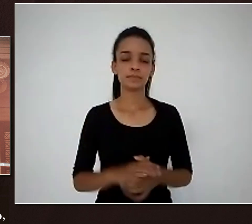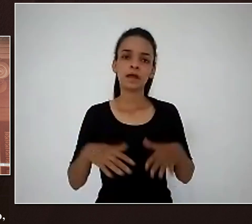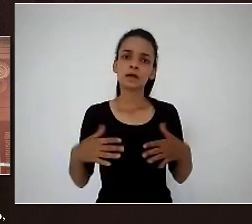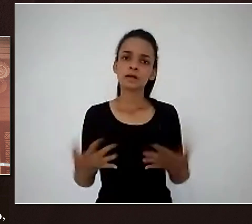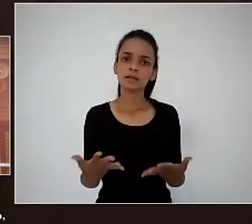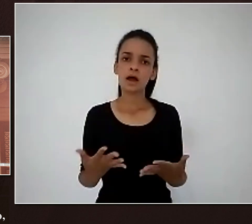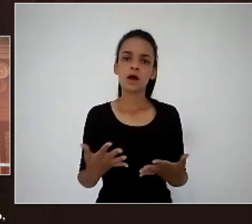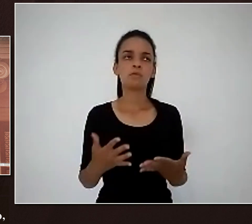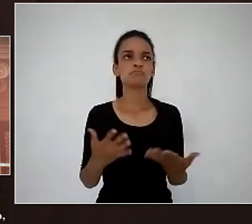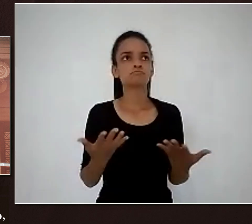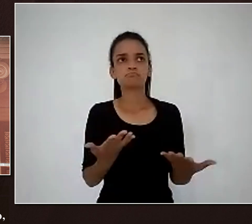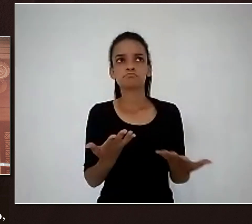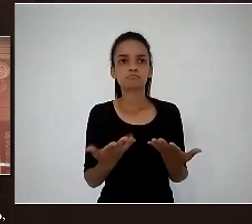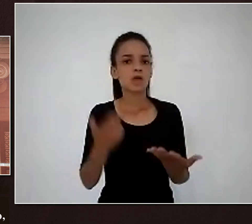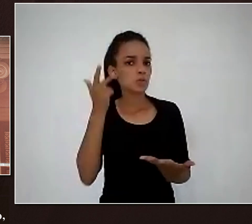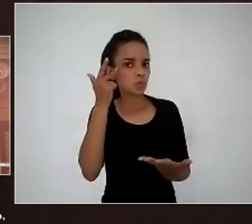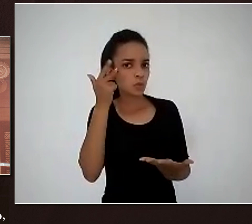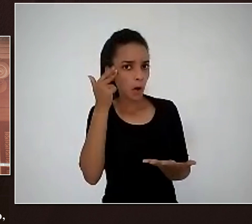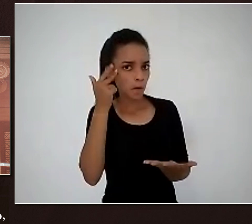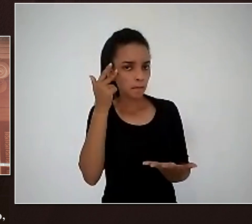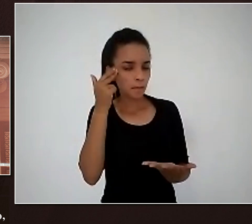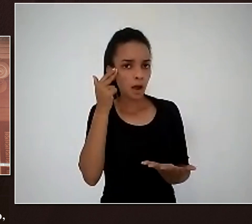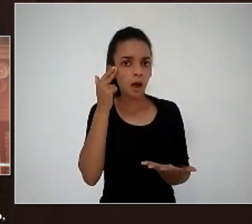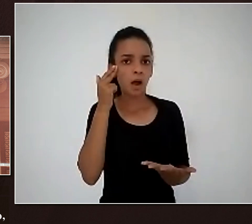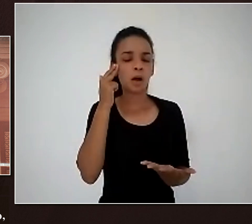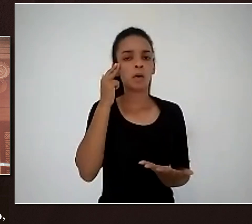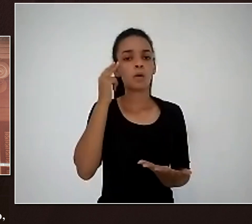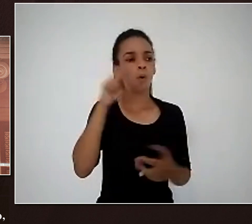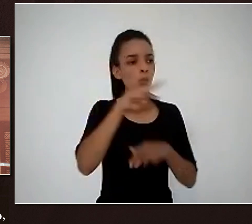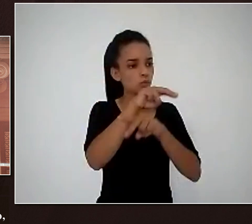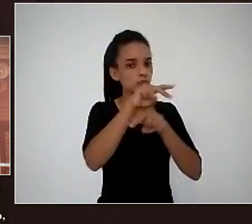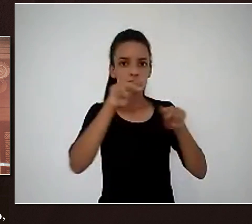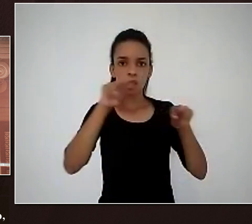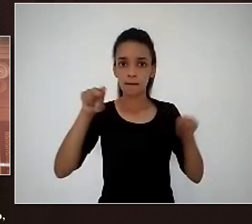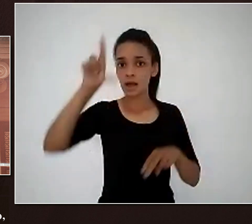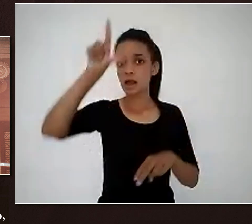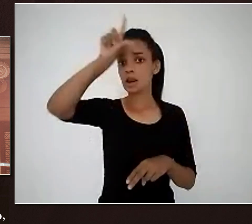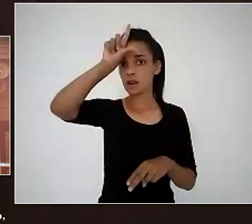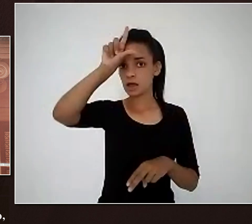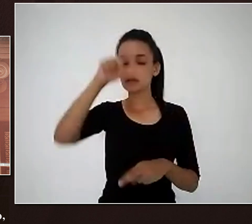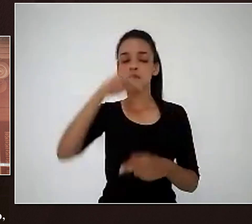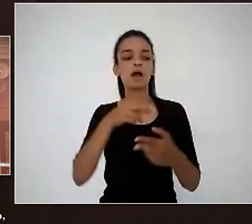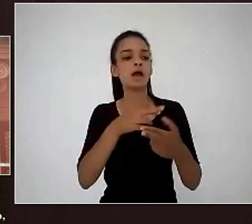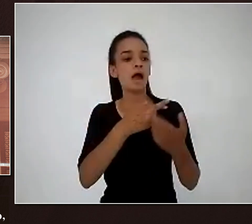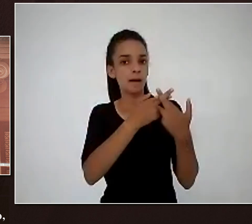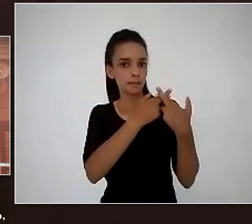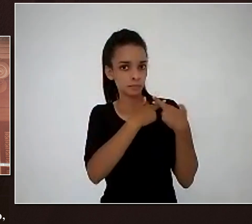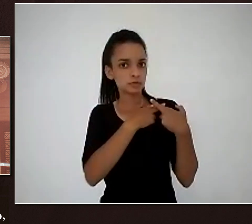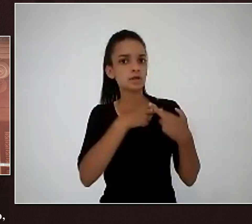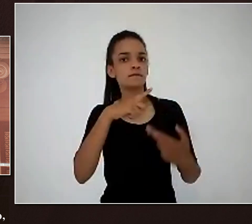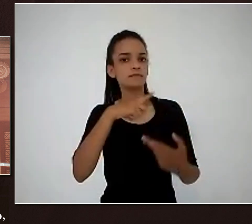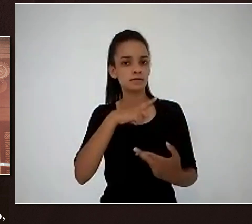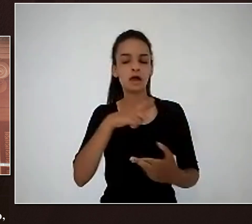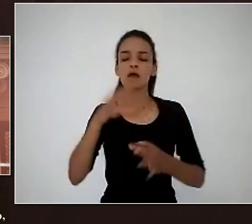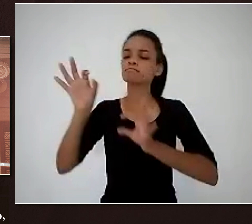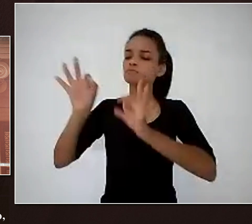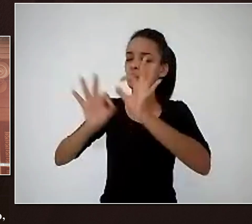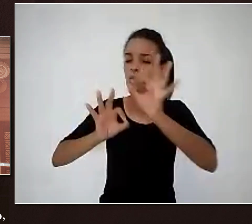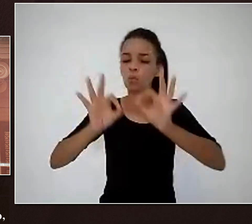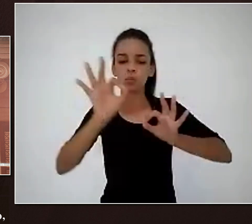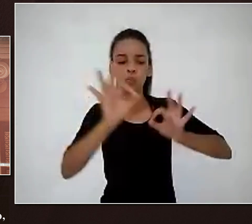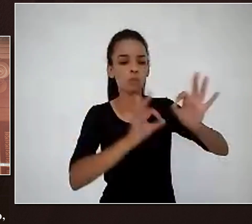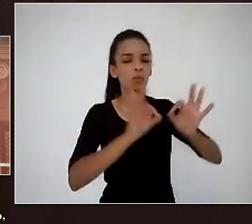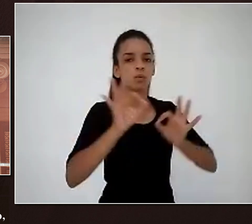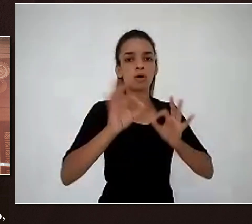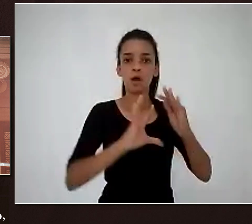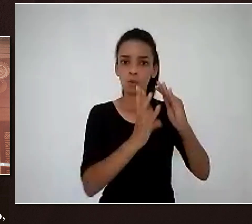os presbíteros é que cuidam da sua igreja, né? devem pastorear o rebanho